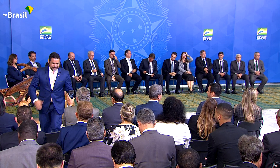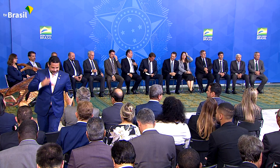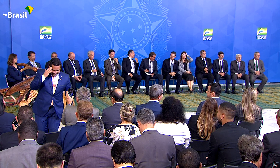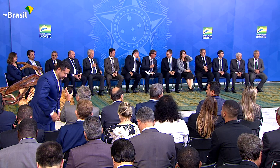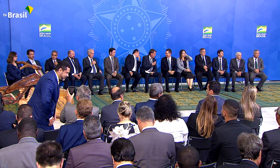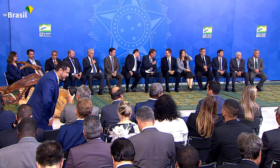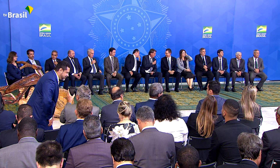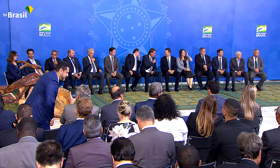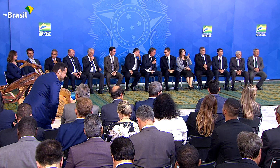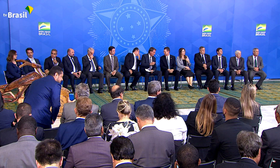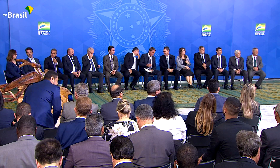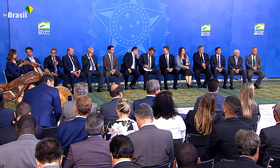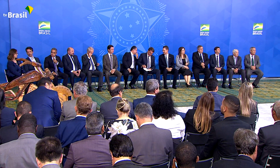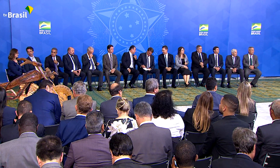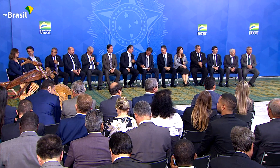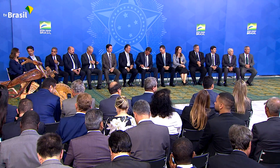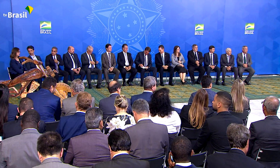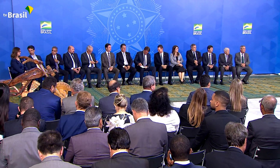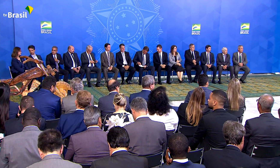a